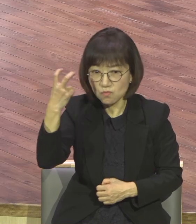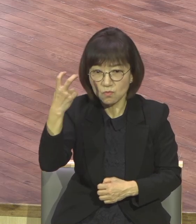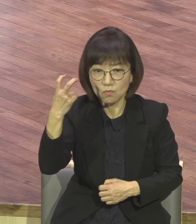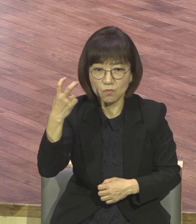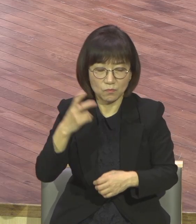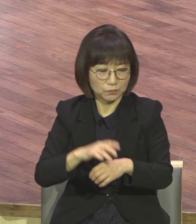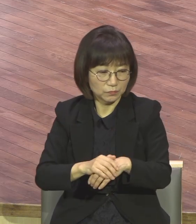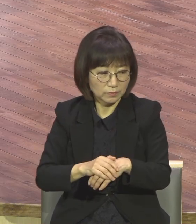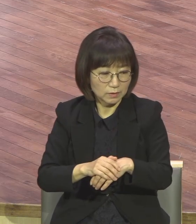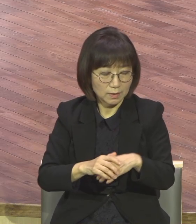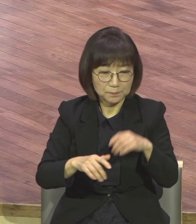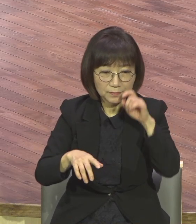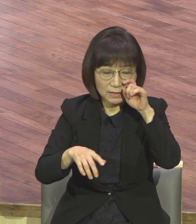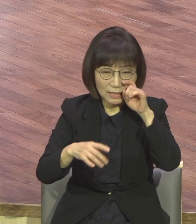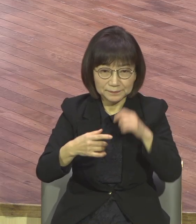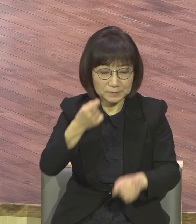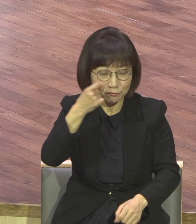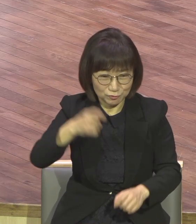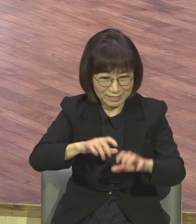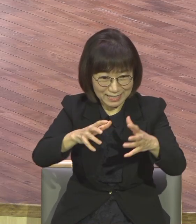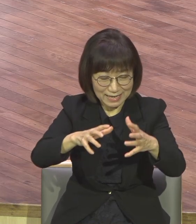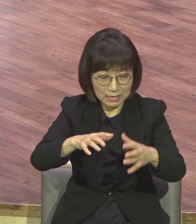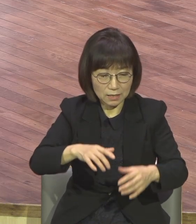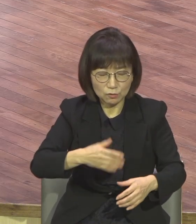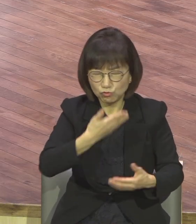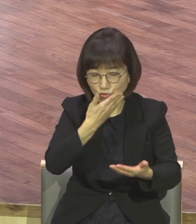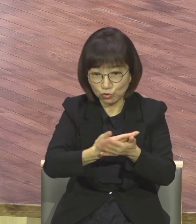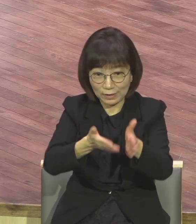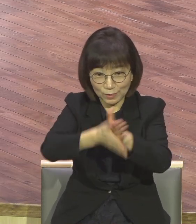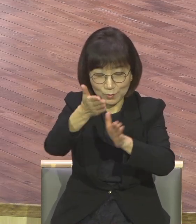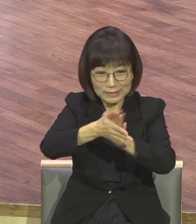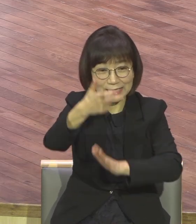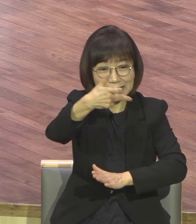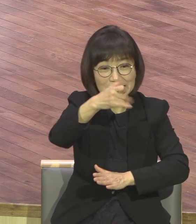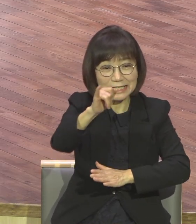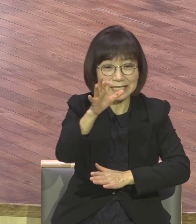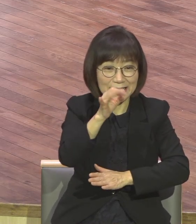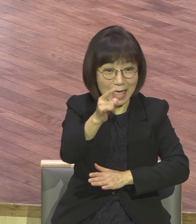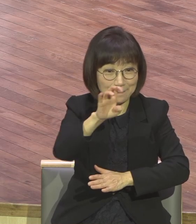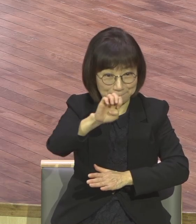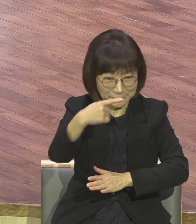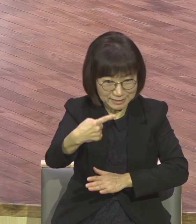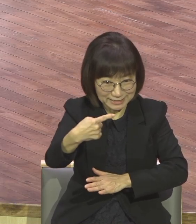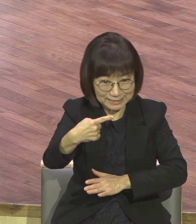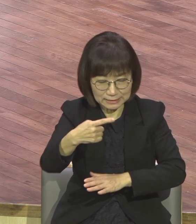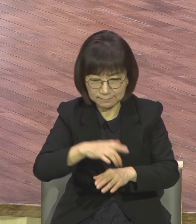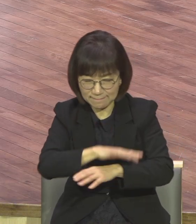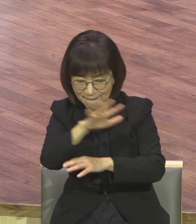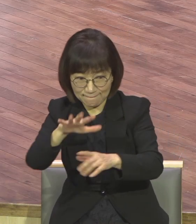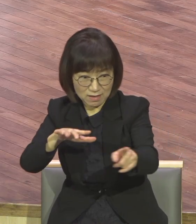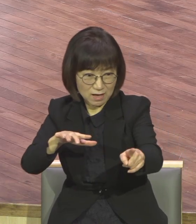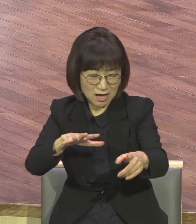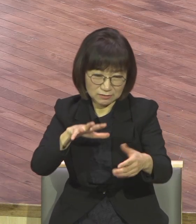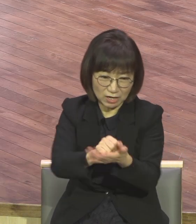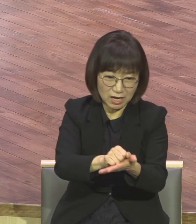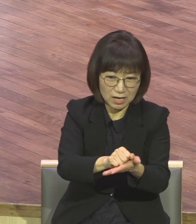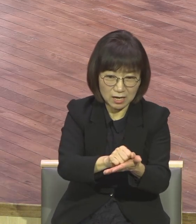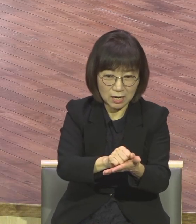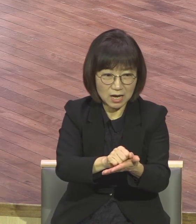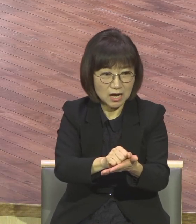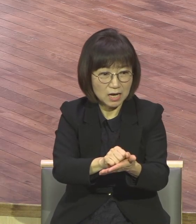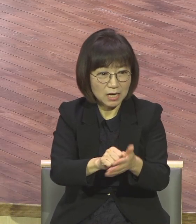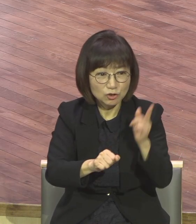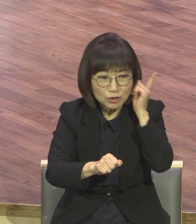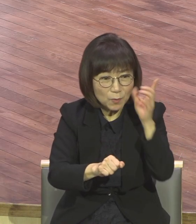이 KF가요 수도잖아요. KF가 서울인데 KF가 하루 만에 점령될 줄 알았어. 미국에서 망명해라